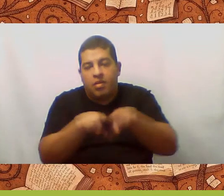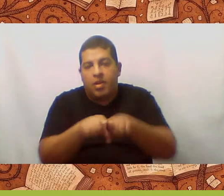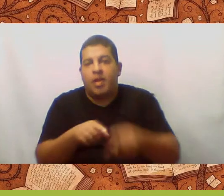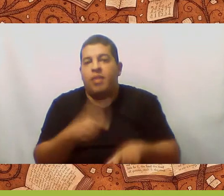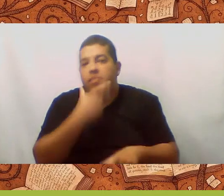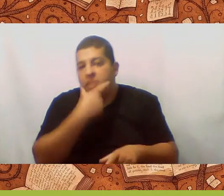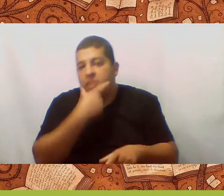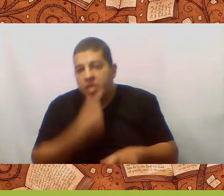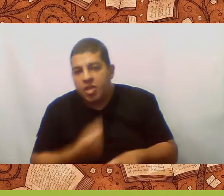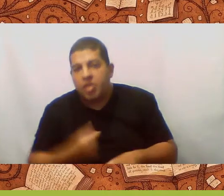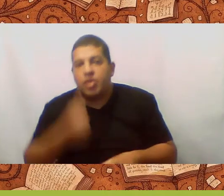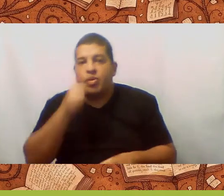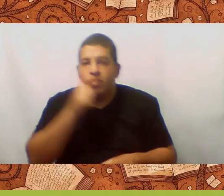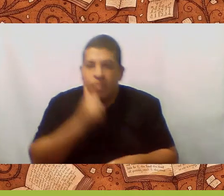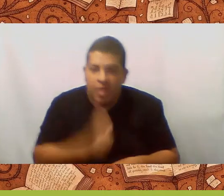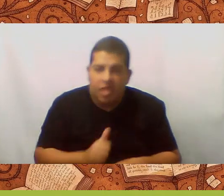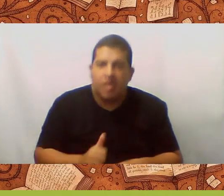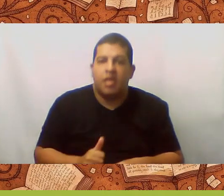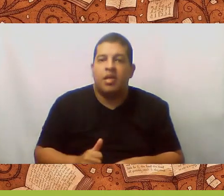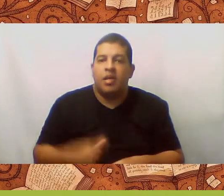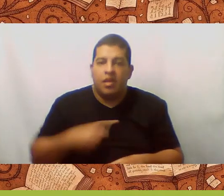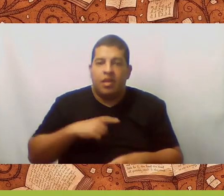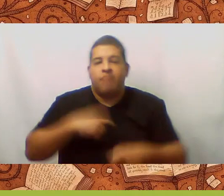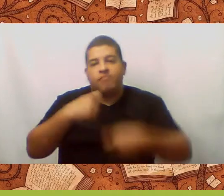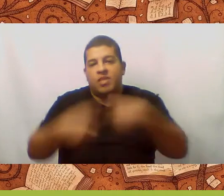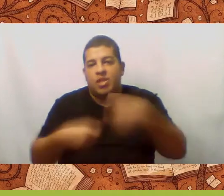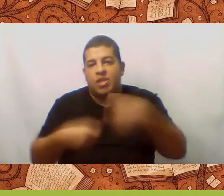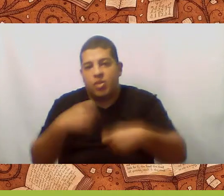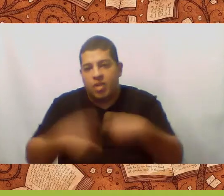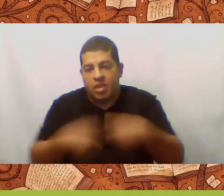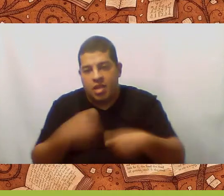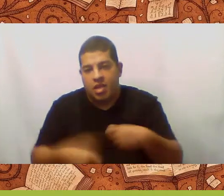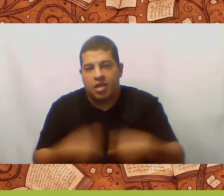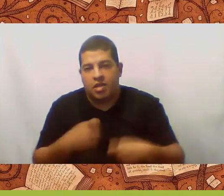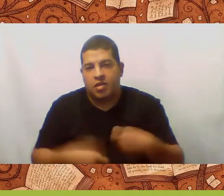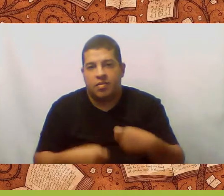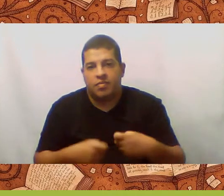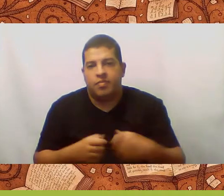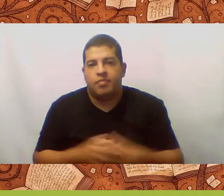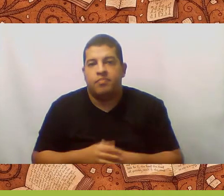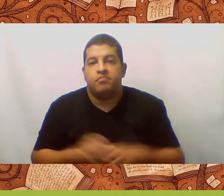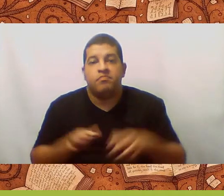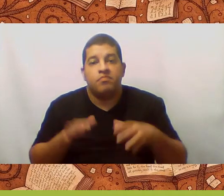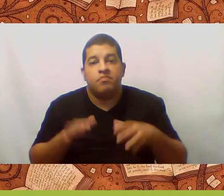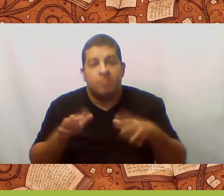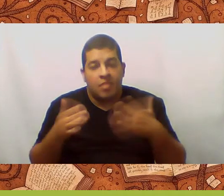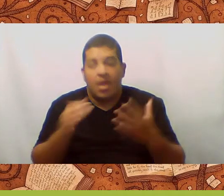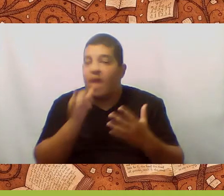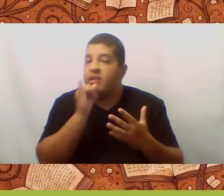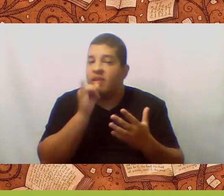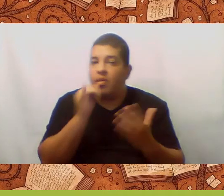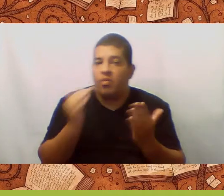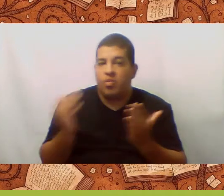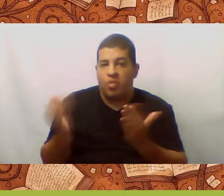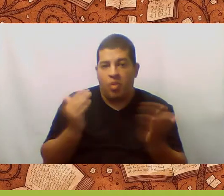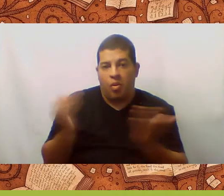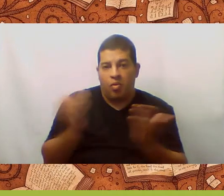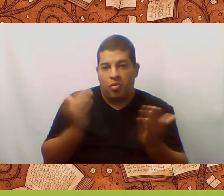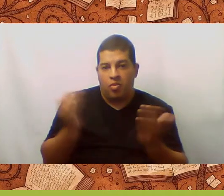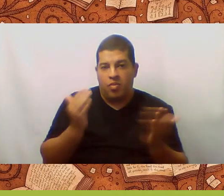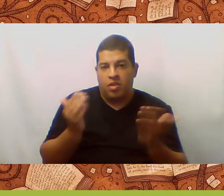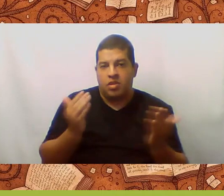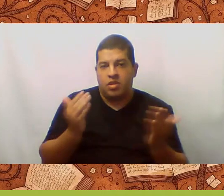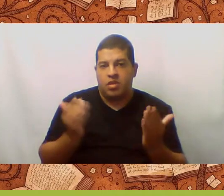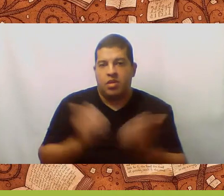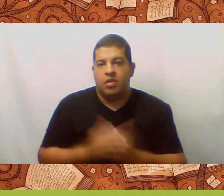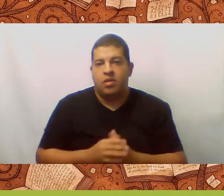da diferença sexual edipiana. Entretanto, essa metáfora do Serge Leclerc